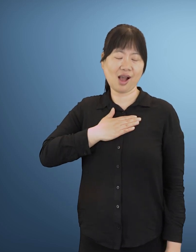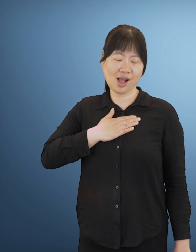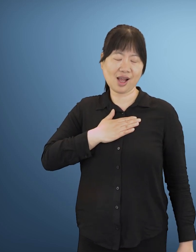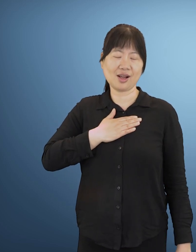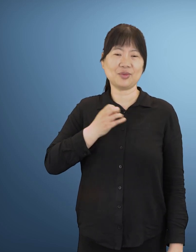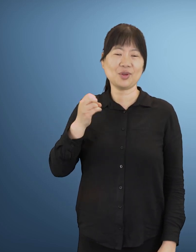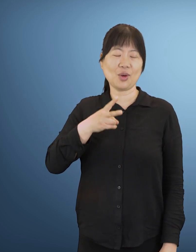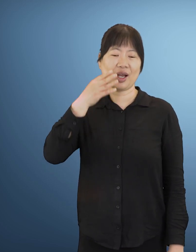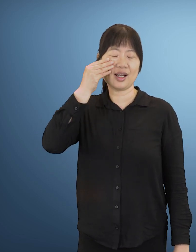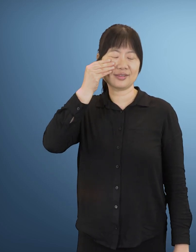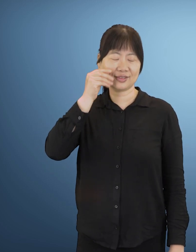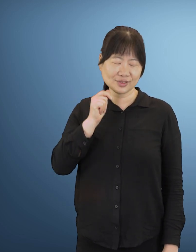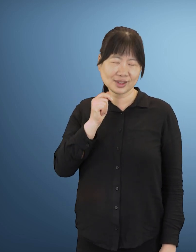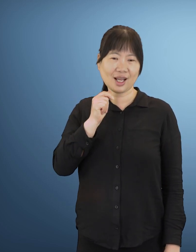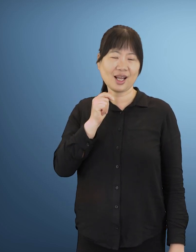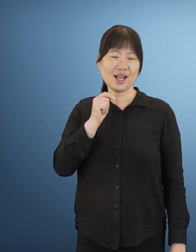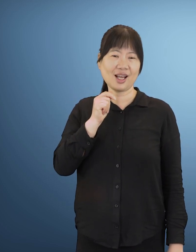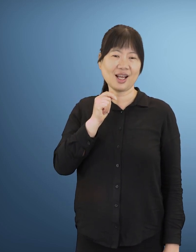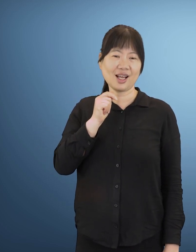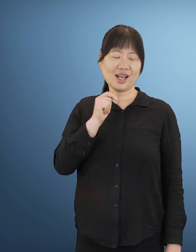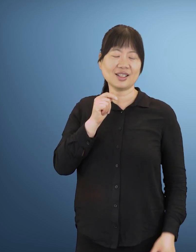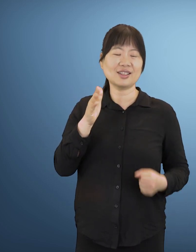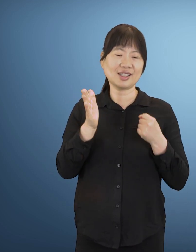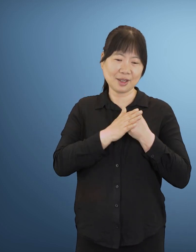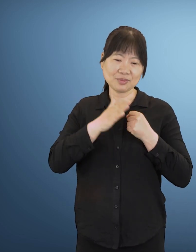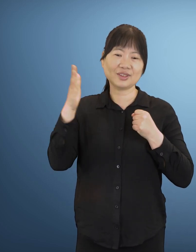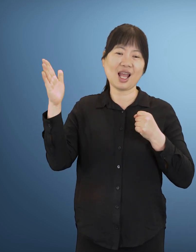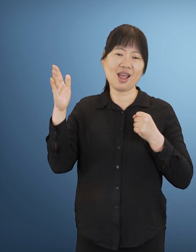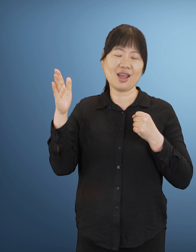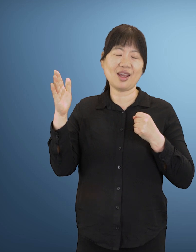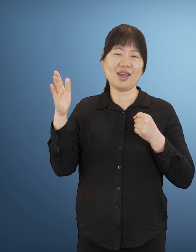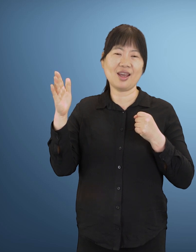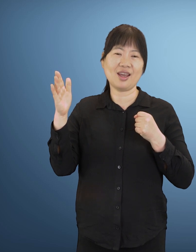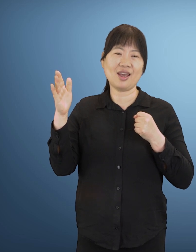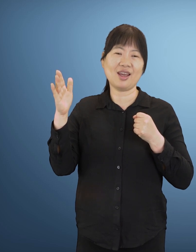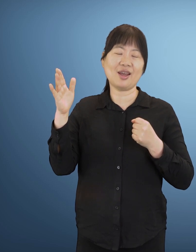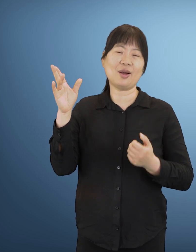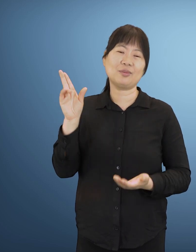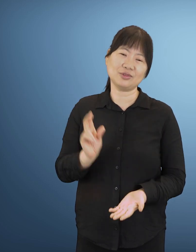있고 익숙하다는 것이 뭐가 돼요?